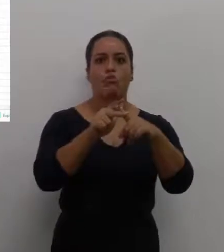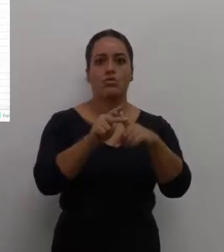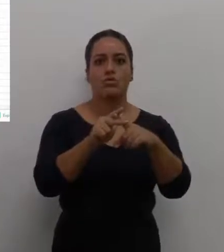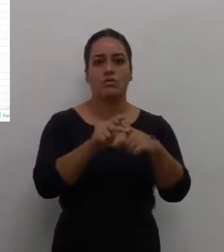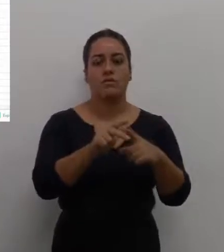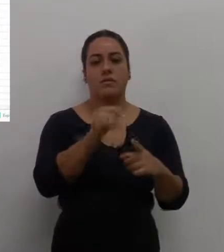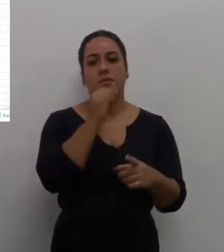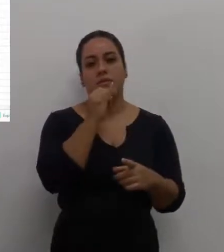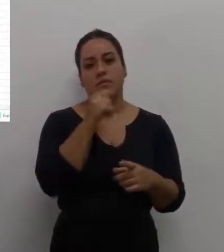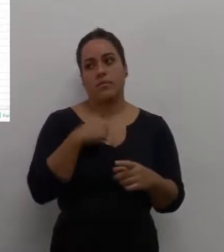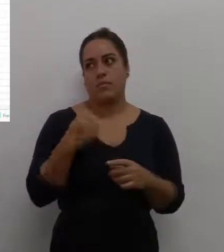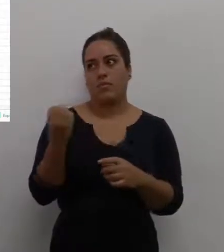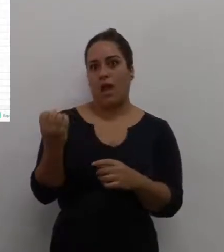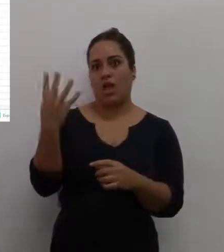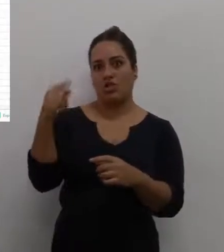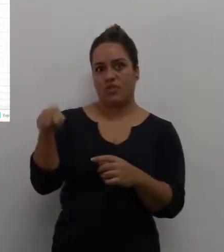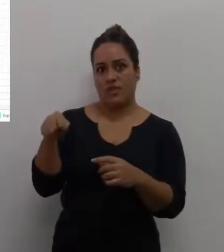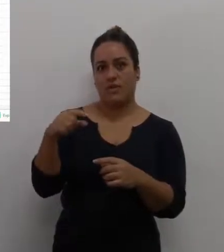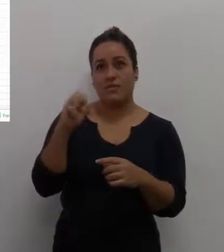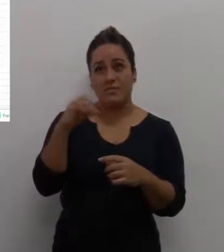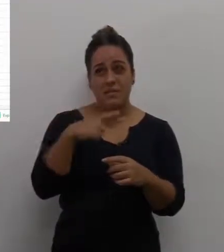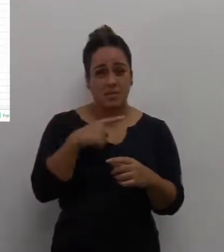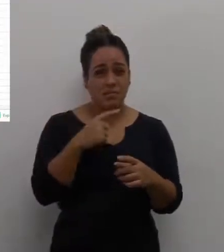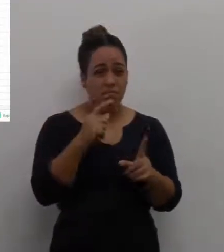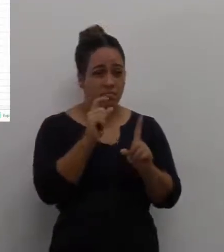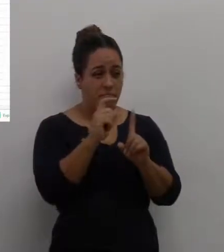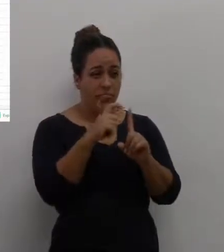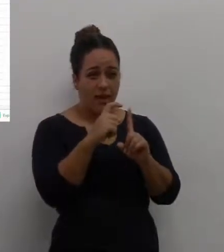tá? No caso que eu ativei, ele não sugeriu nenhuma correção ortográfica.